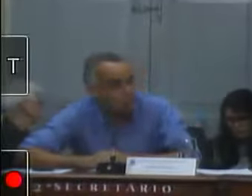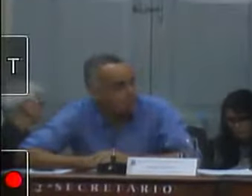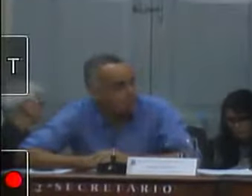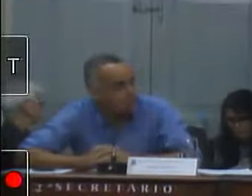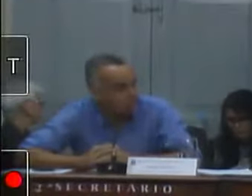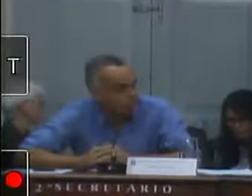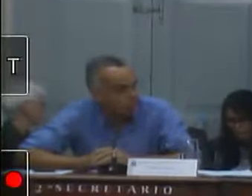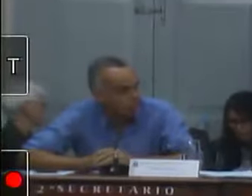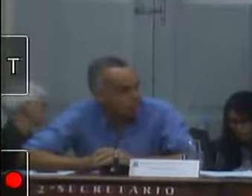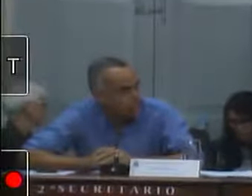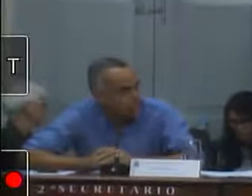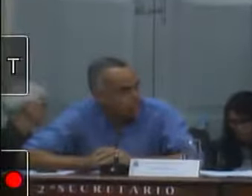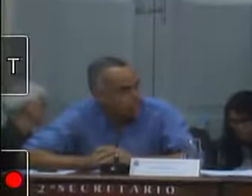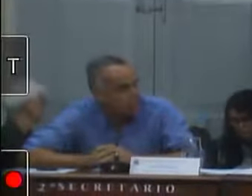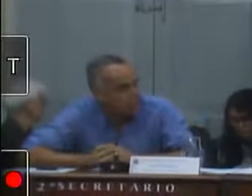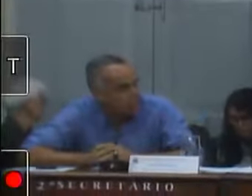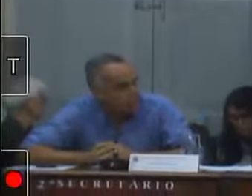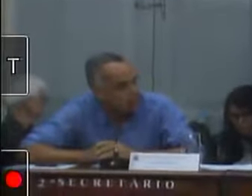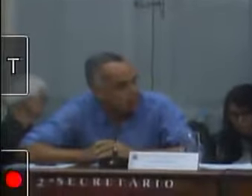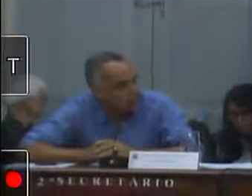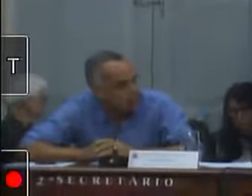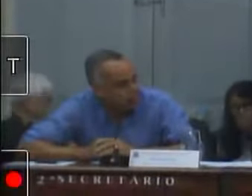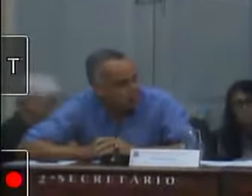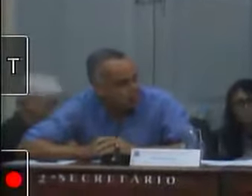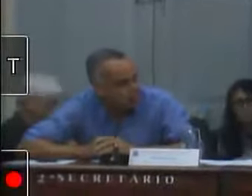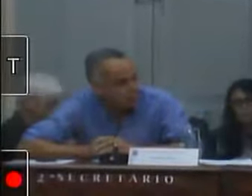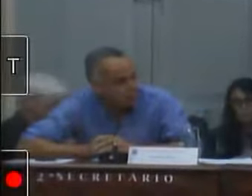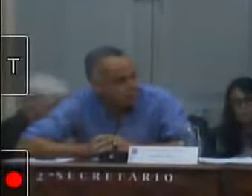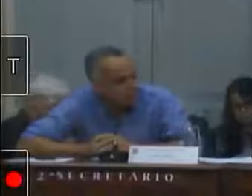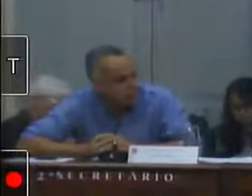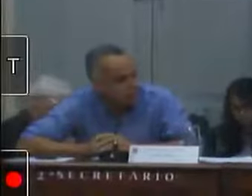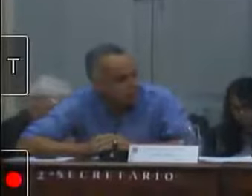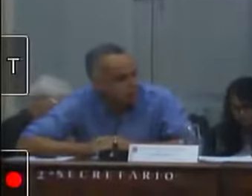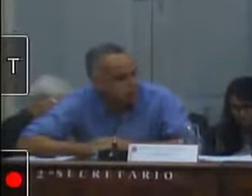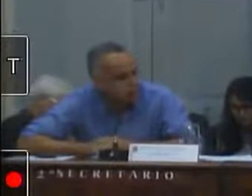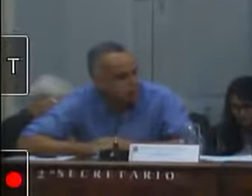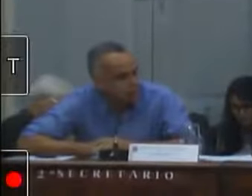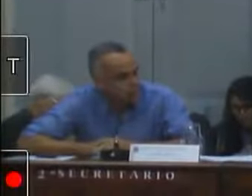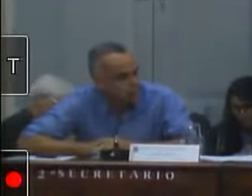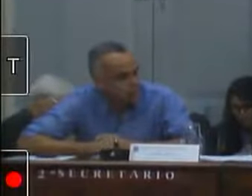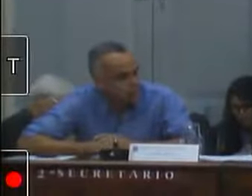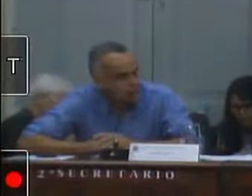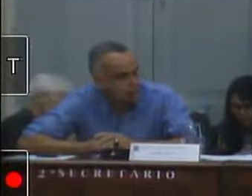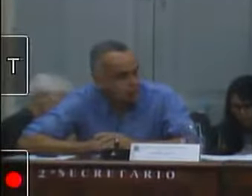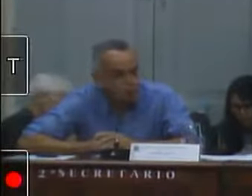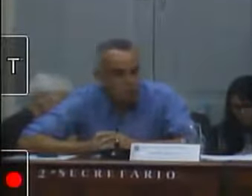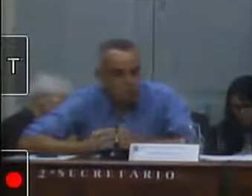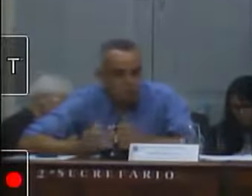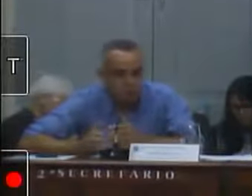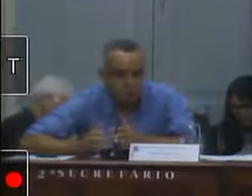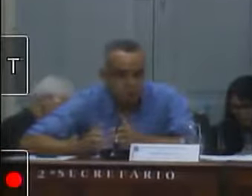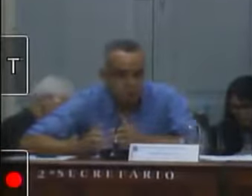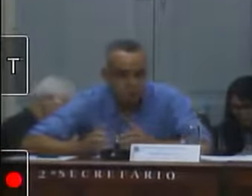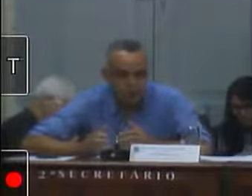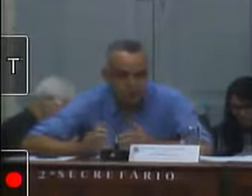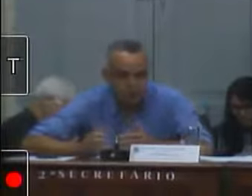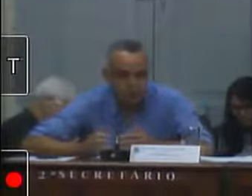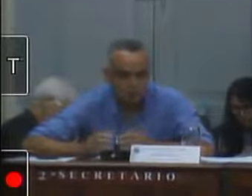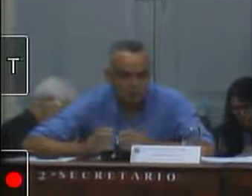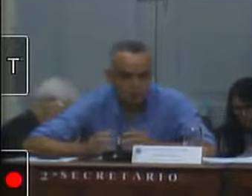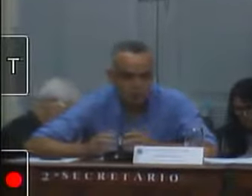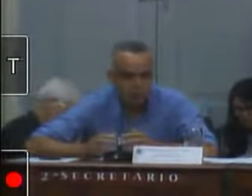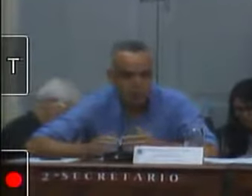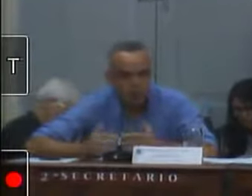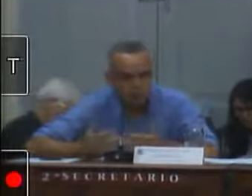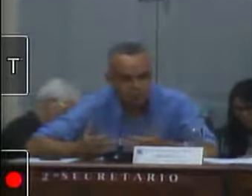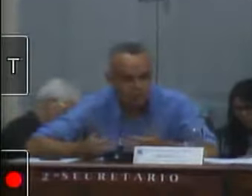ambiente. Lá está o parque. Eu acho que perfeitamente admissível a intervenção para que crie ali uma